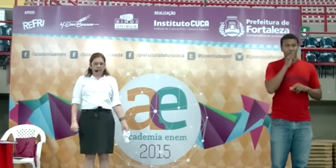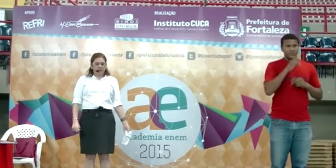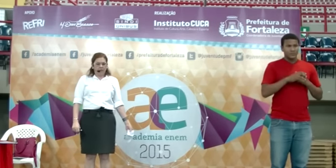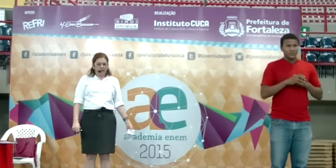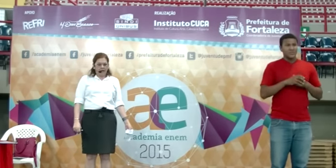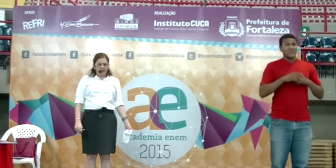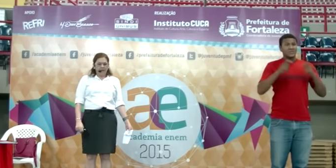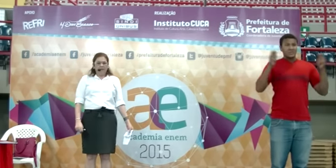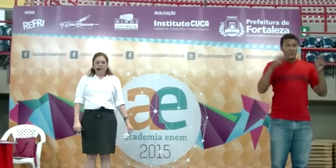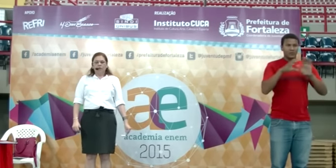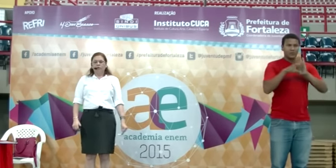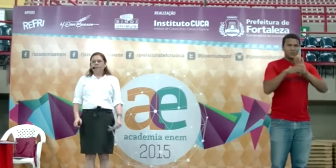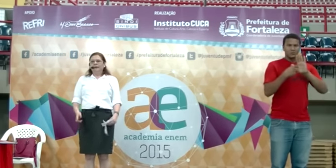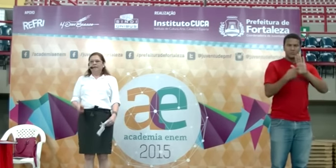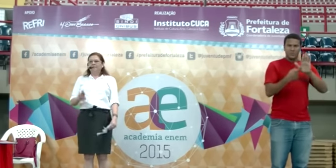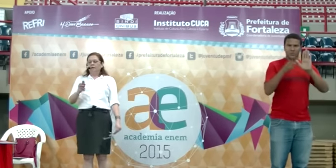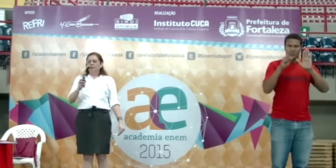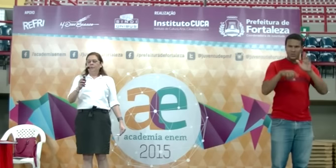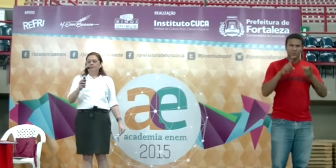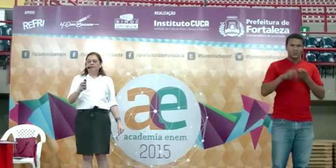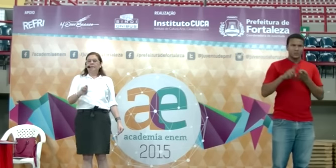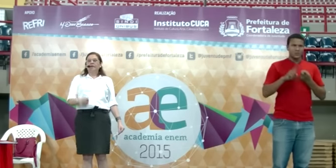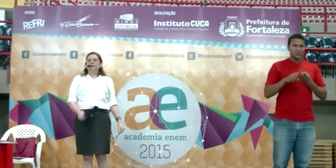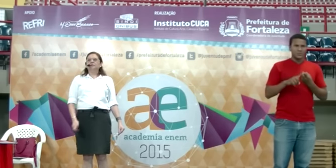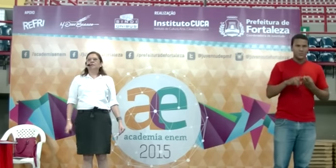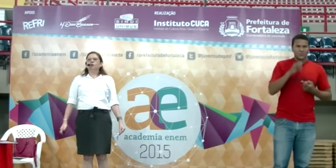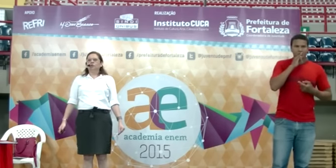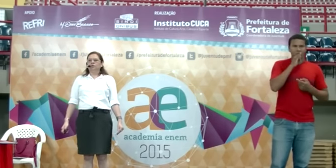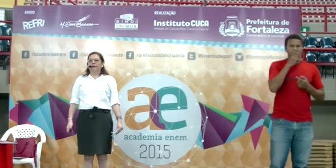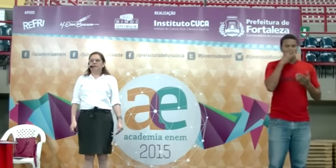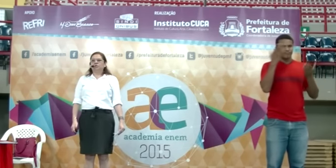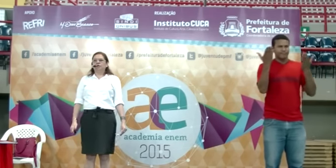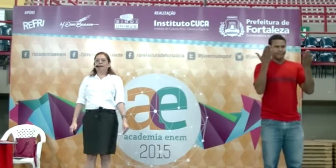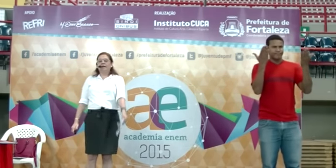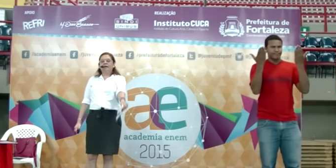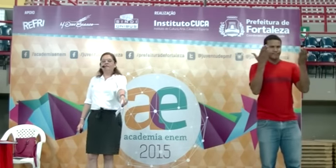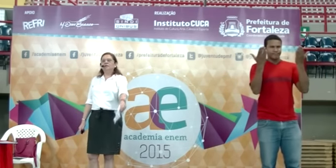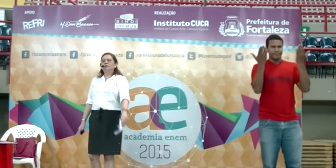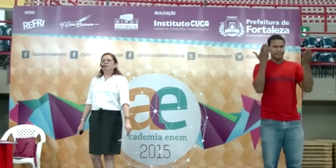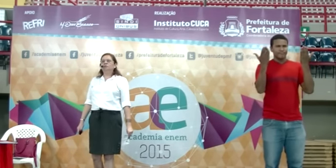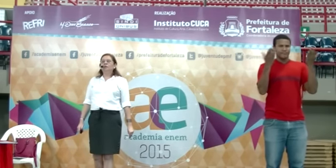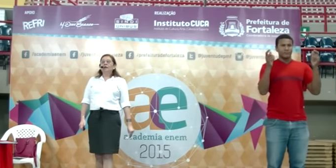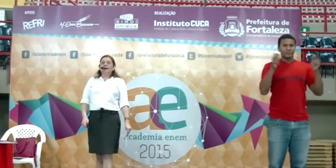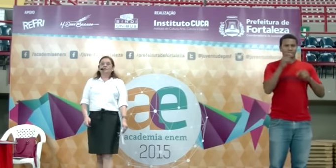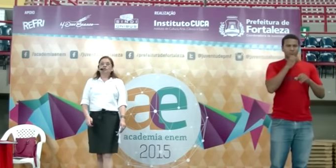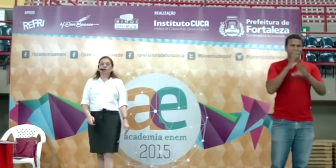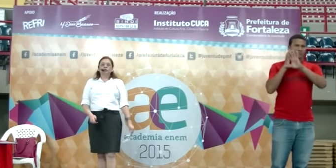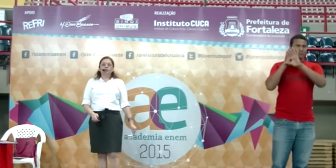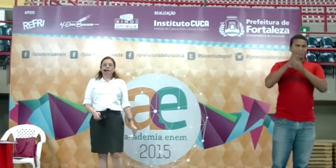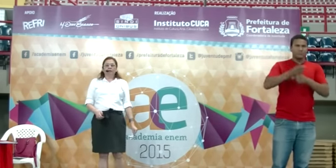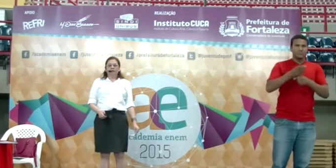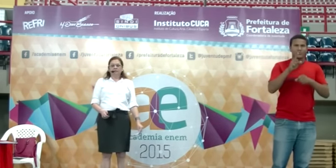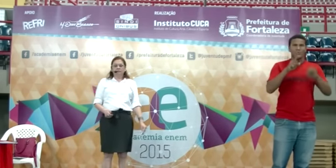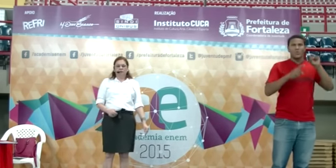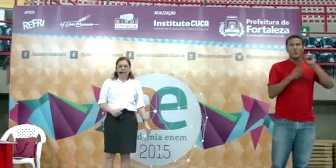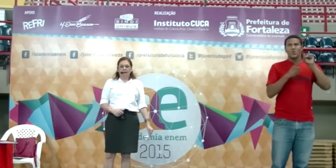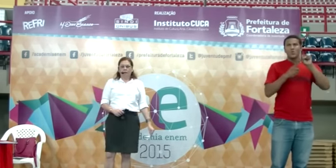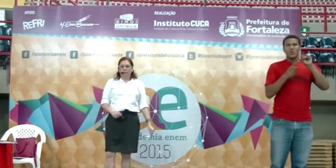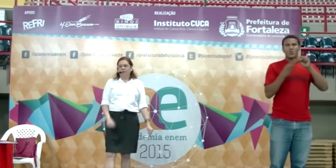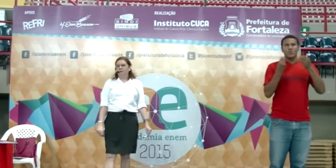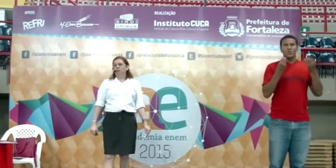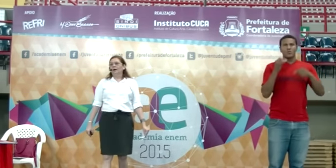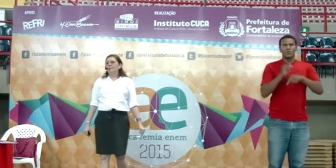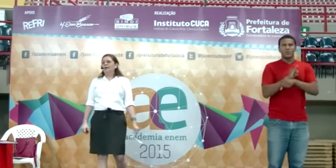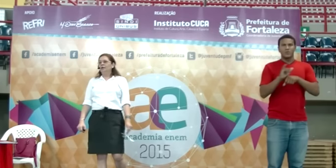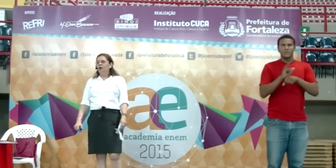que é conceituar, e comparação por semelhança ou contraste. Aqui é revisando as 8 maneiras como